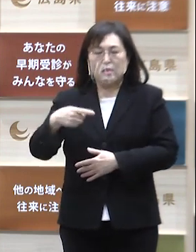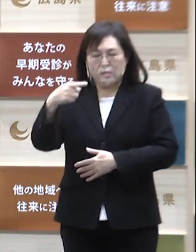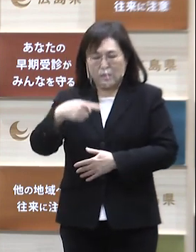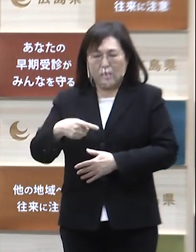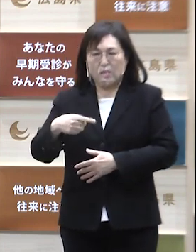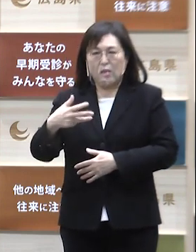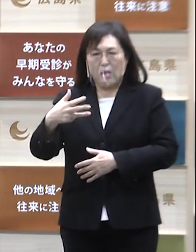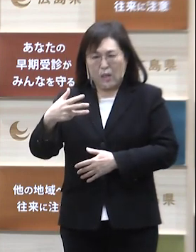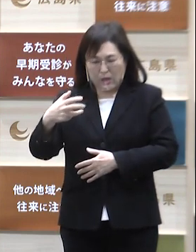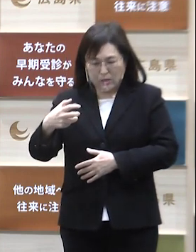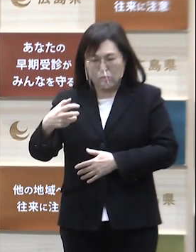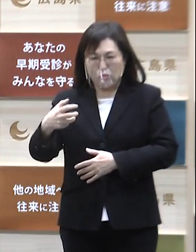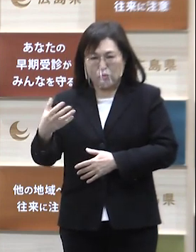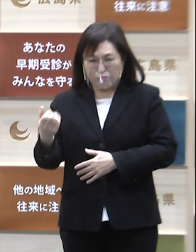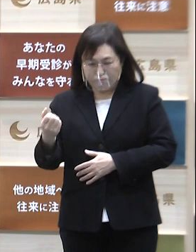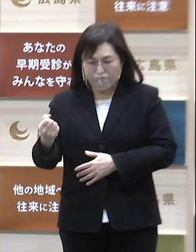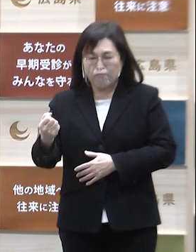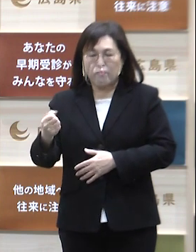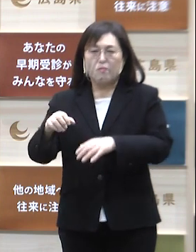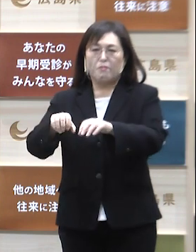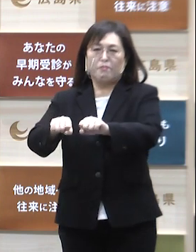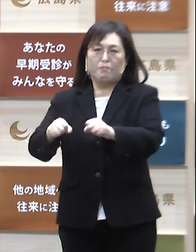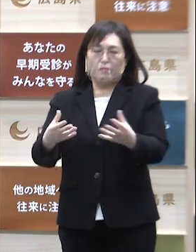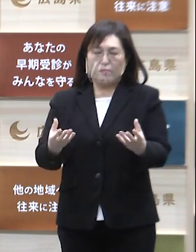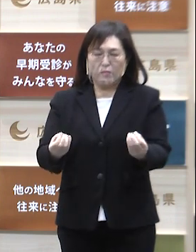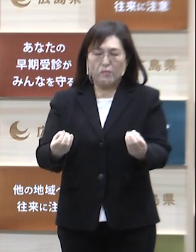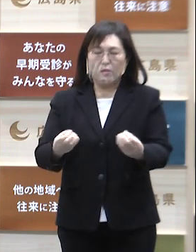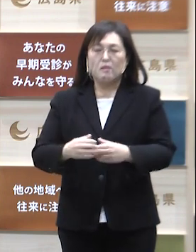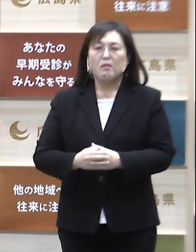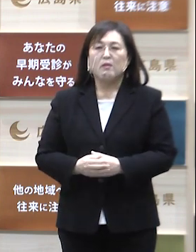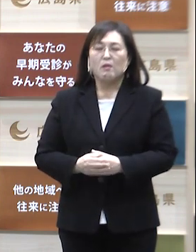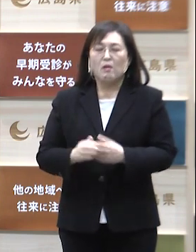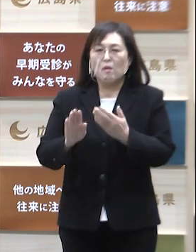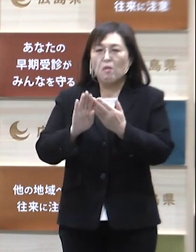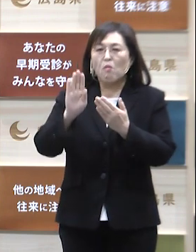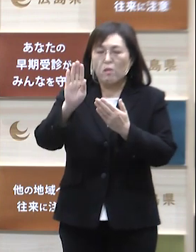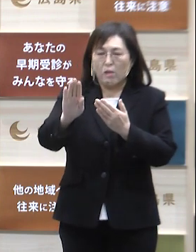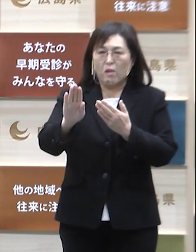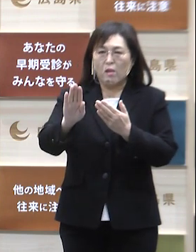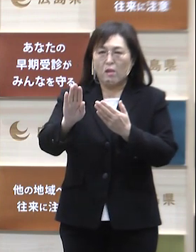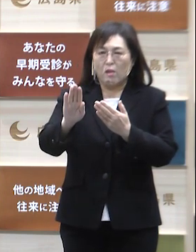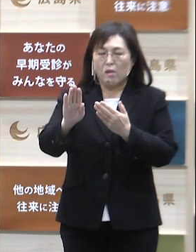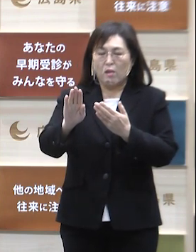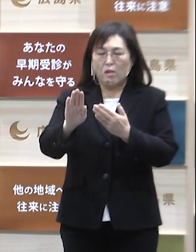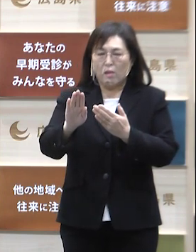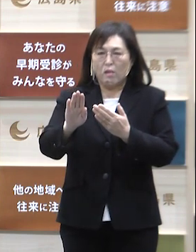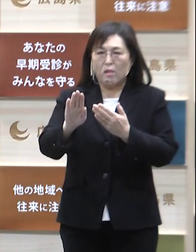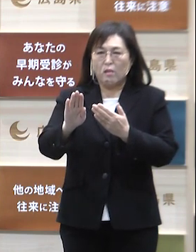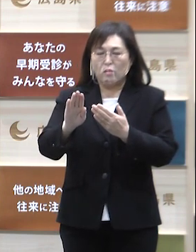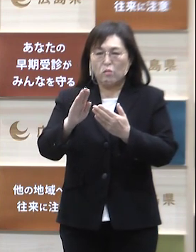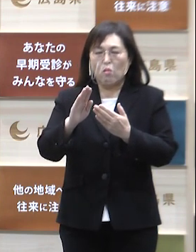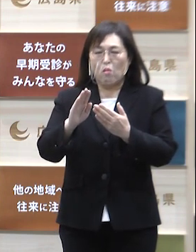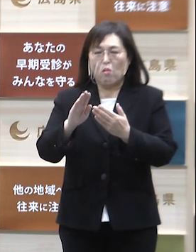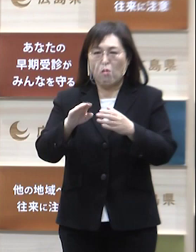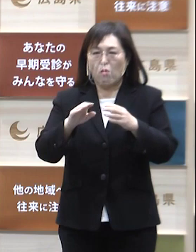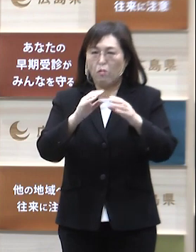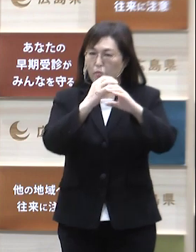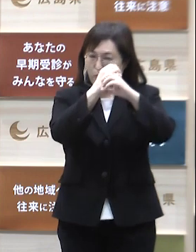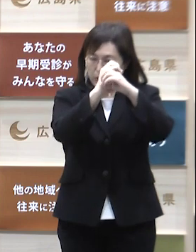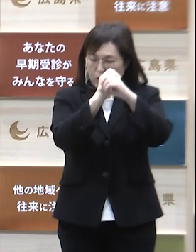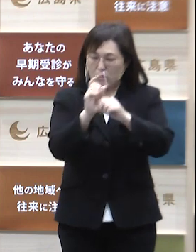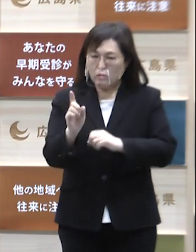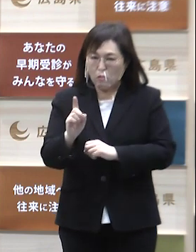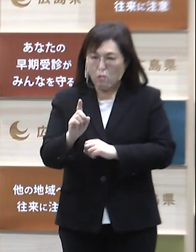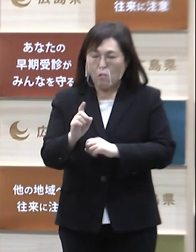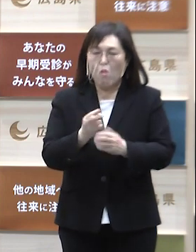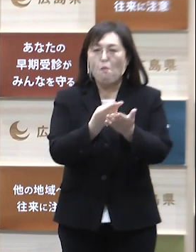しているところであります。今後の病床、宿泊療養施設の見通しですが、病